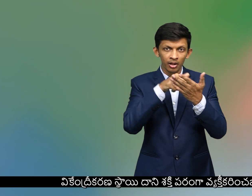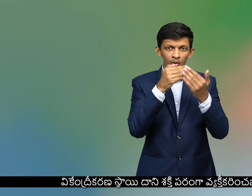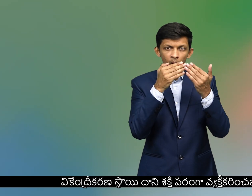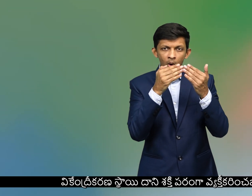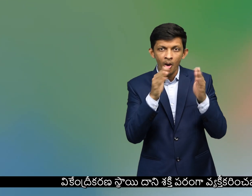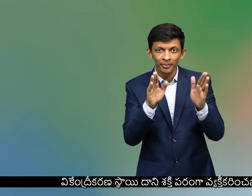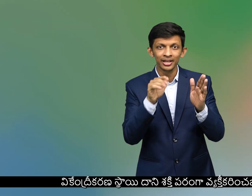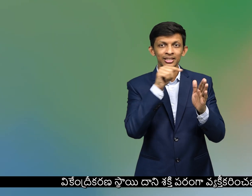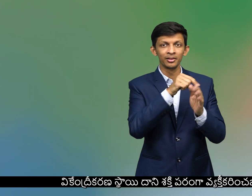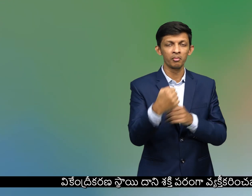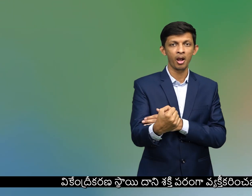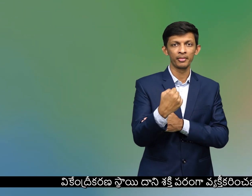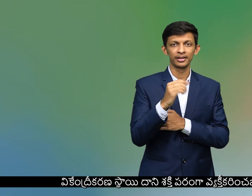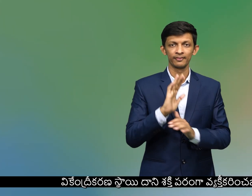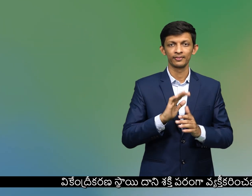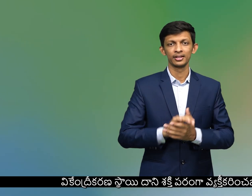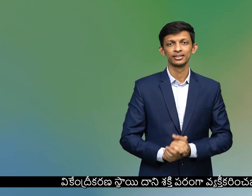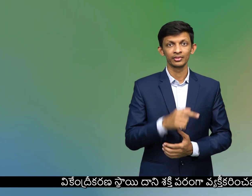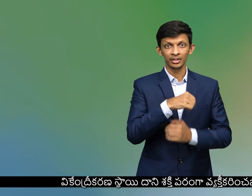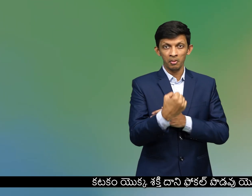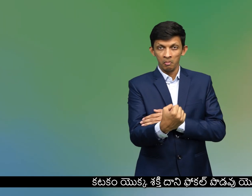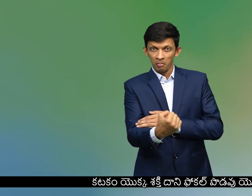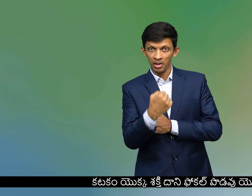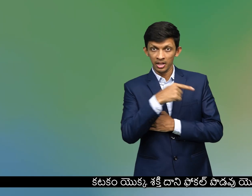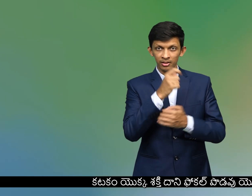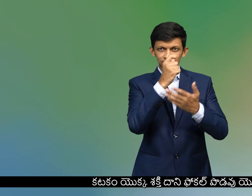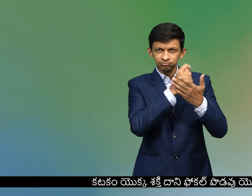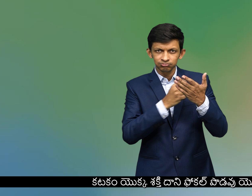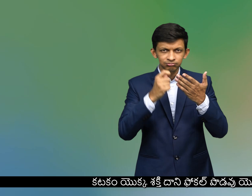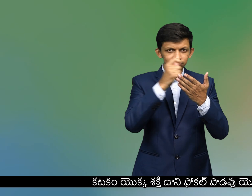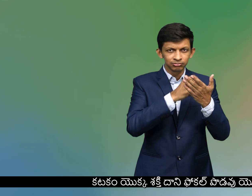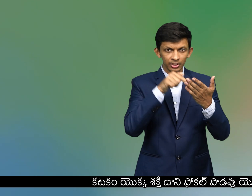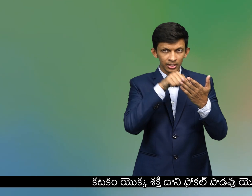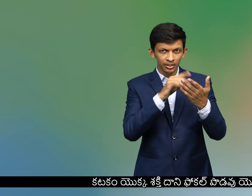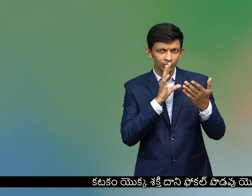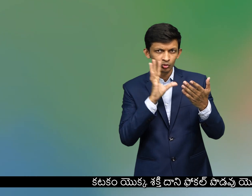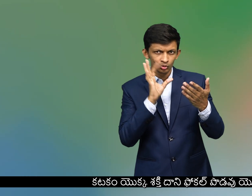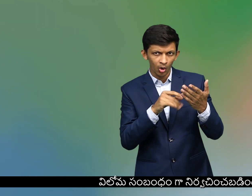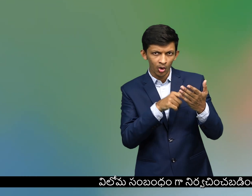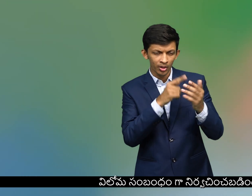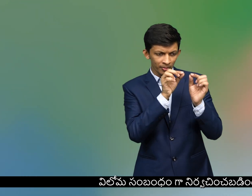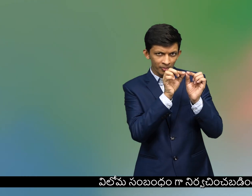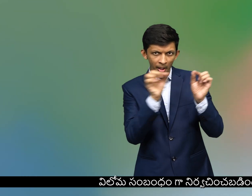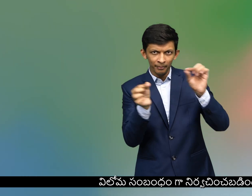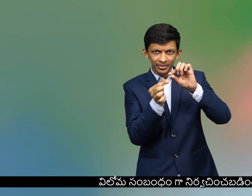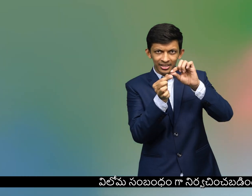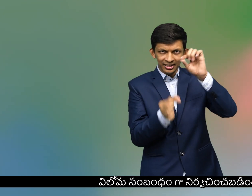పరంగా వ్యక్తీకరించబడుతుంది. కటకం యొక్క శక్తి దాని ఫోకల్ పొడవు యొక్క విలోమ